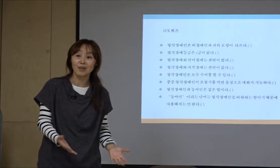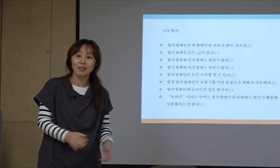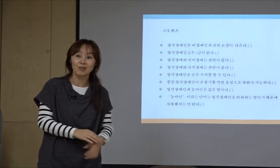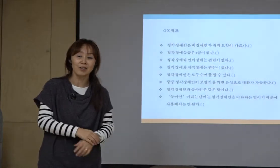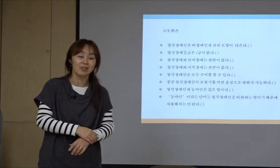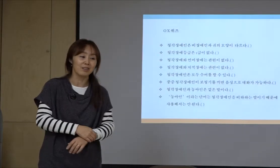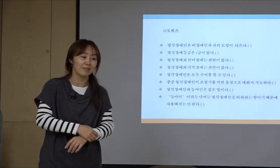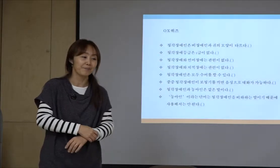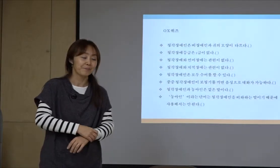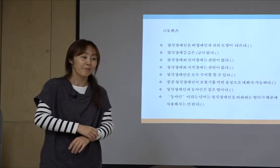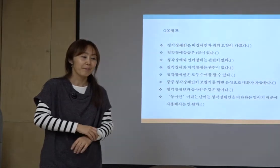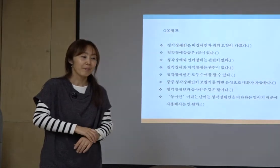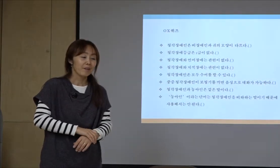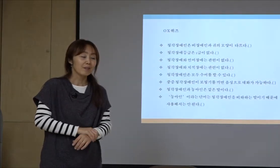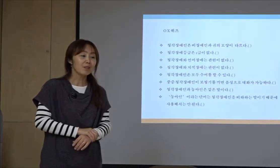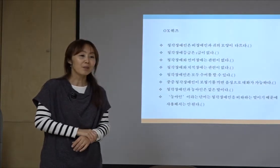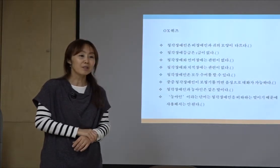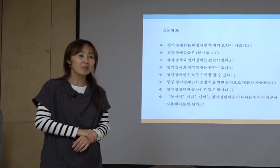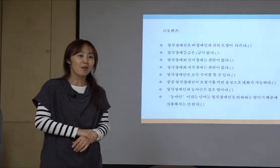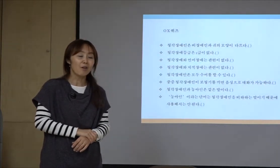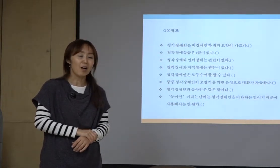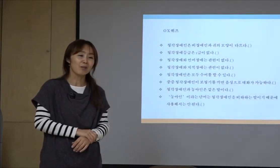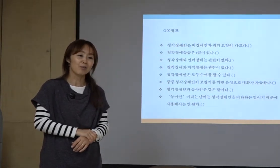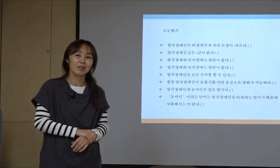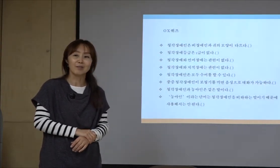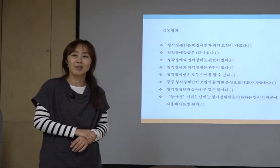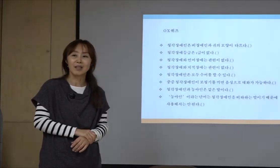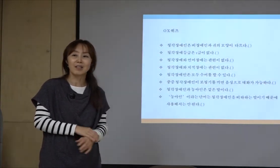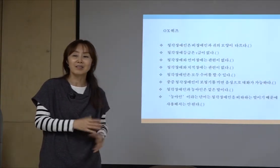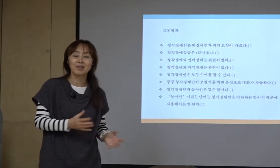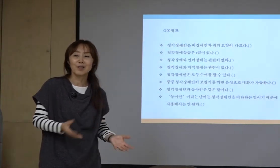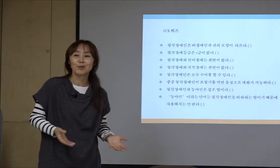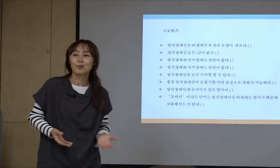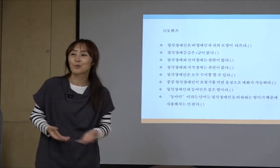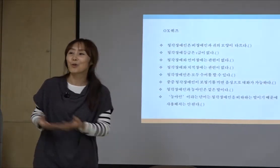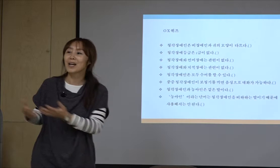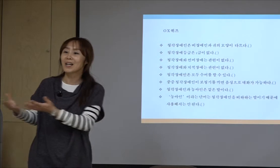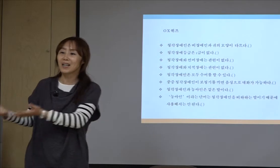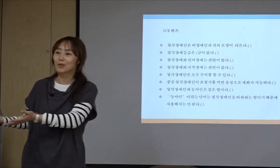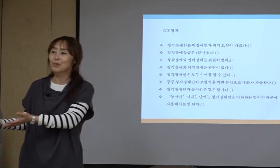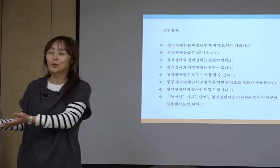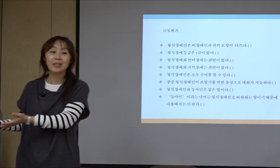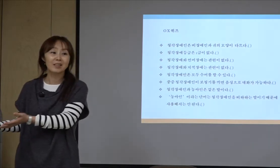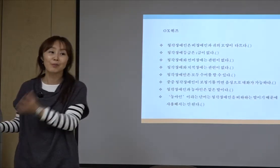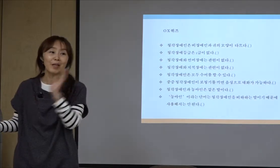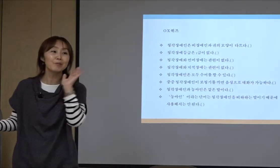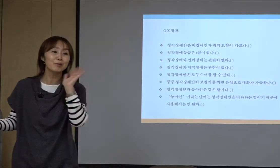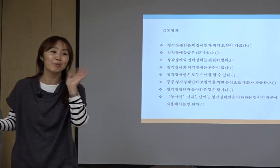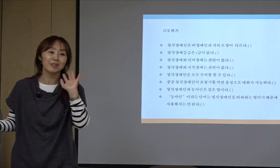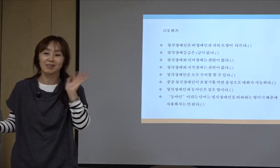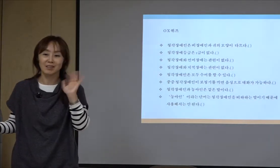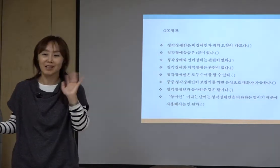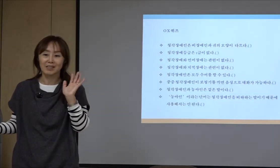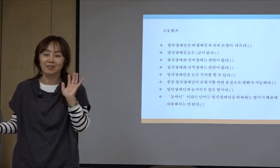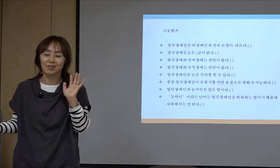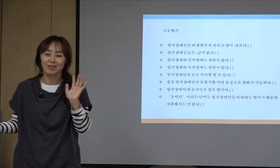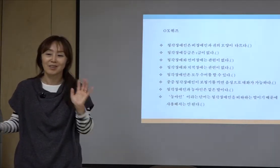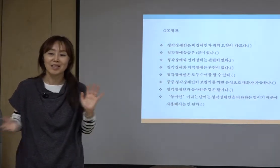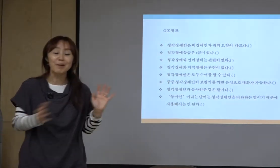태어난 거예요. 그러면은 그냥 애가 이제 농아학교를 보내겠다고 대부분 엄마들이 그렇게 생각 안 하세요. 일반